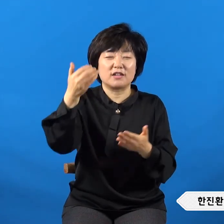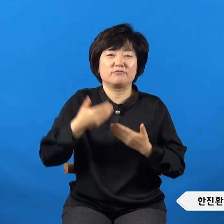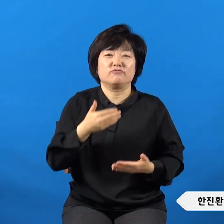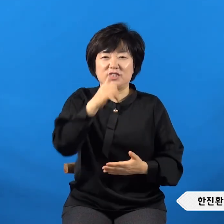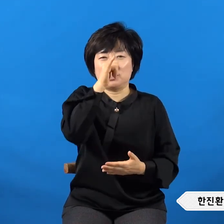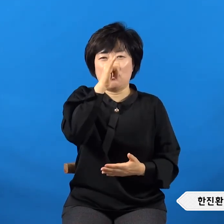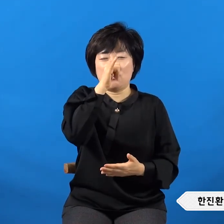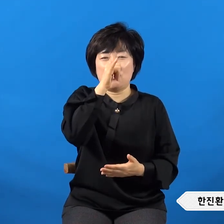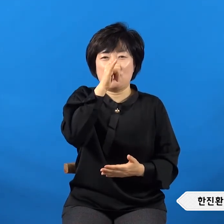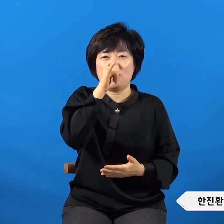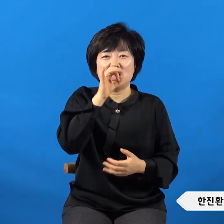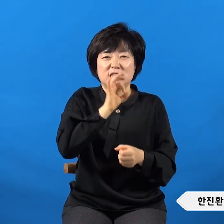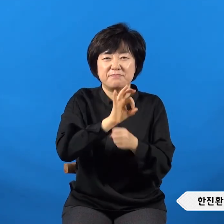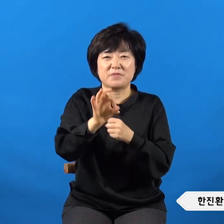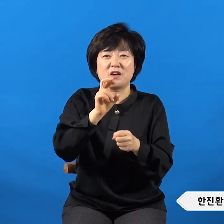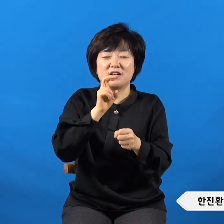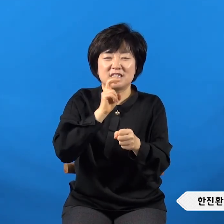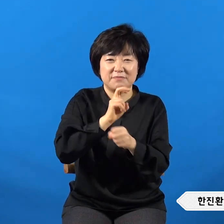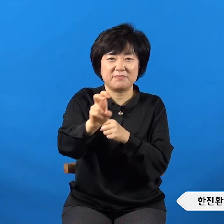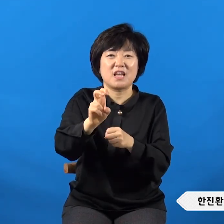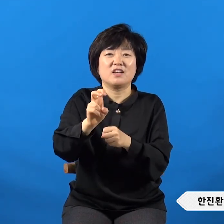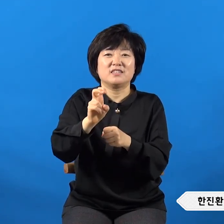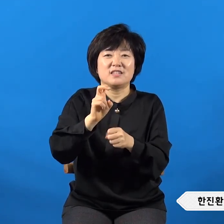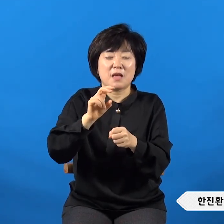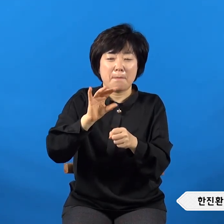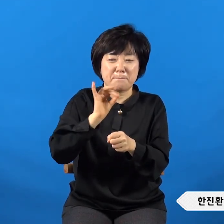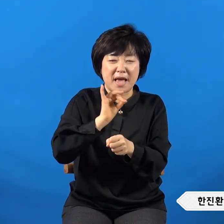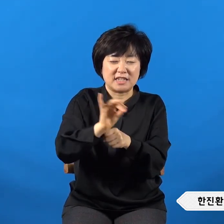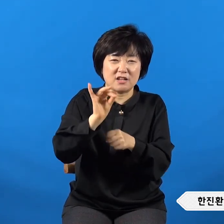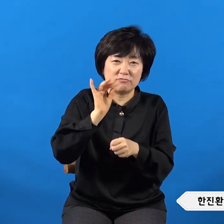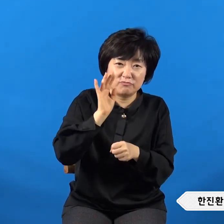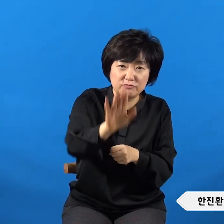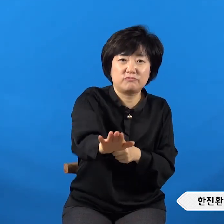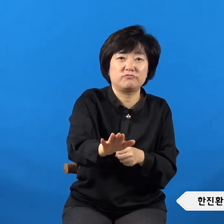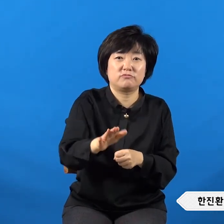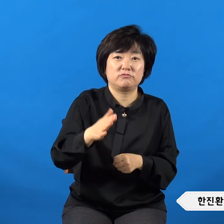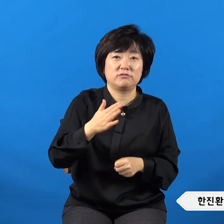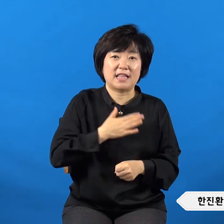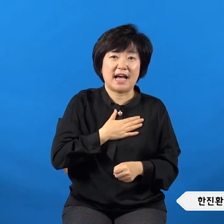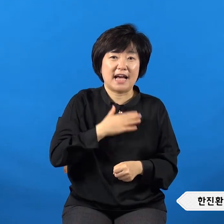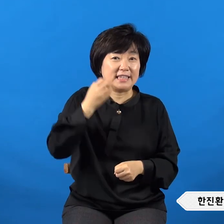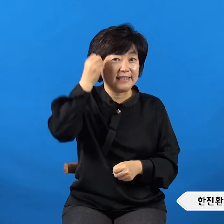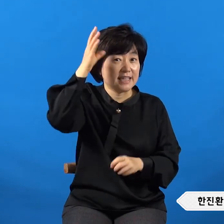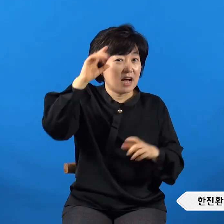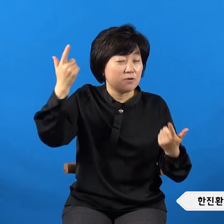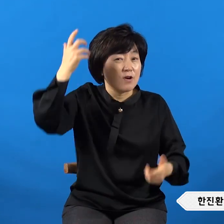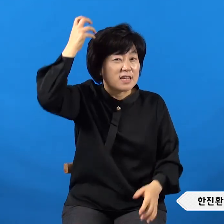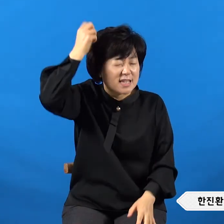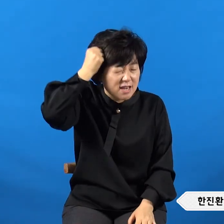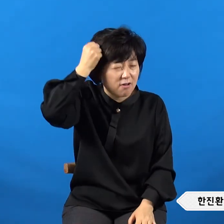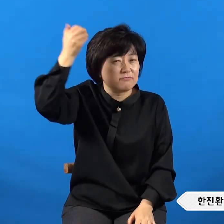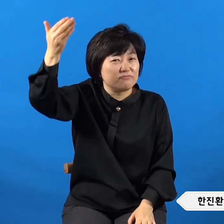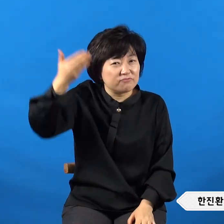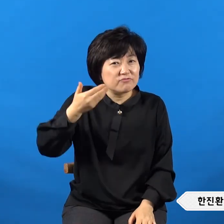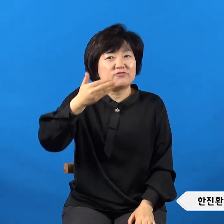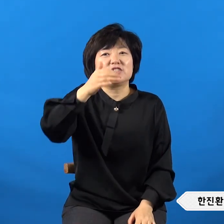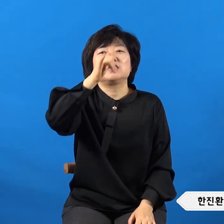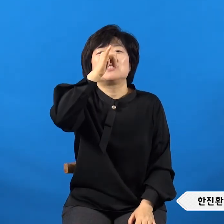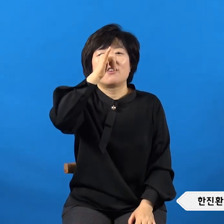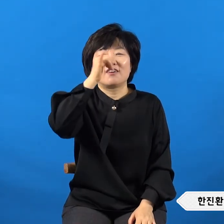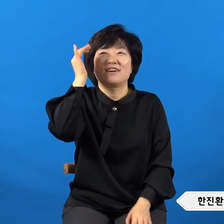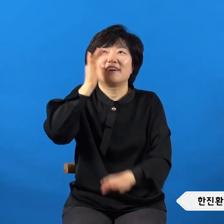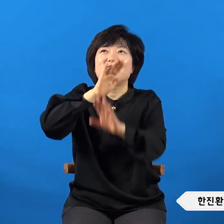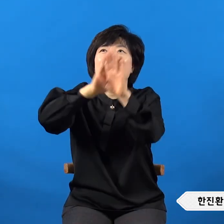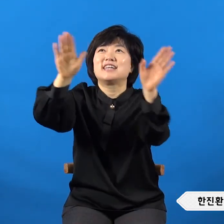분이 계십니다. 10년, 20년, 아니 100년이 지나도 나를 잊지 않고 기억하시는 분이